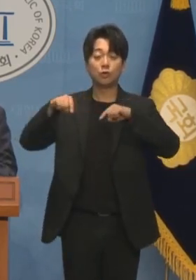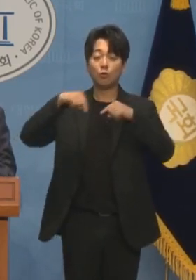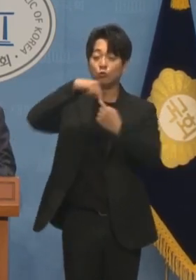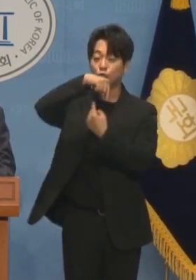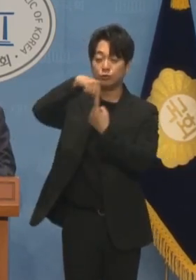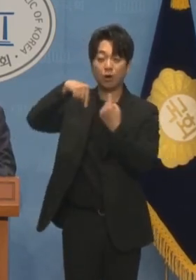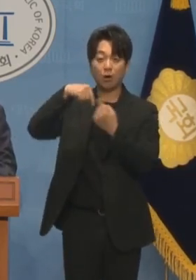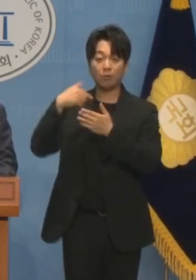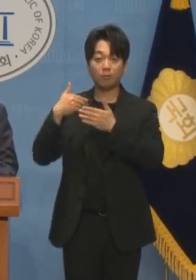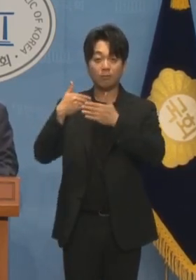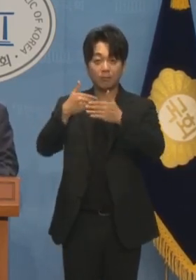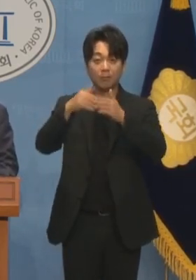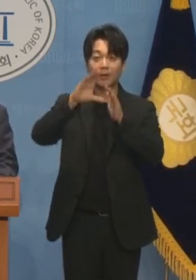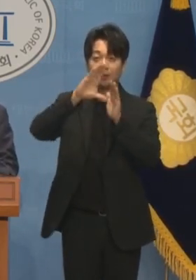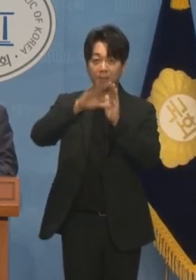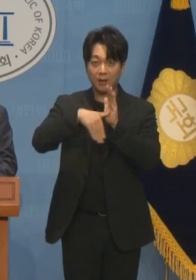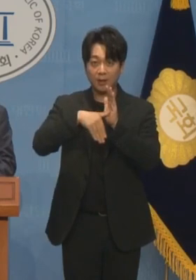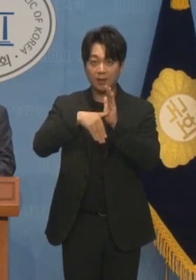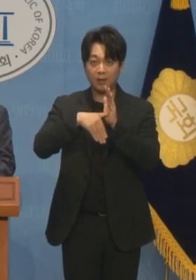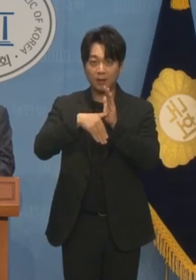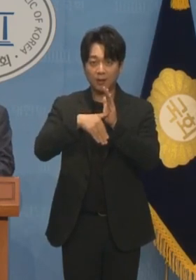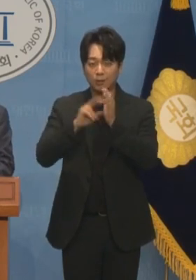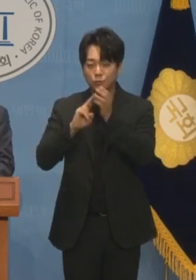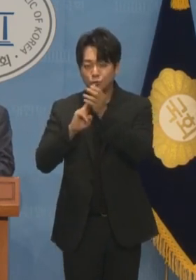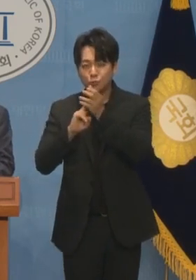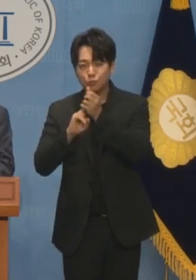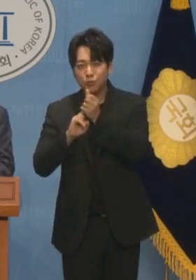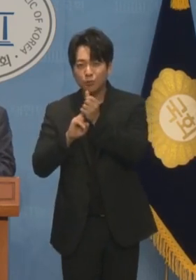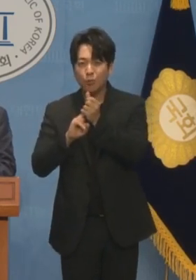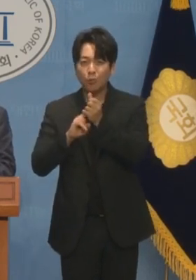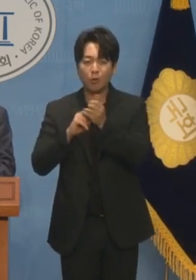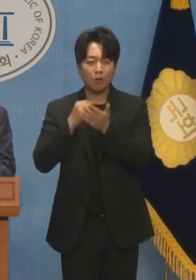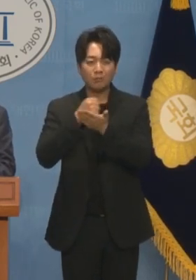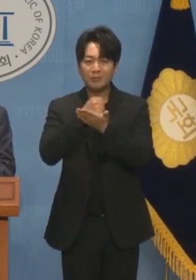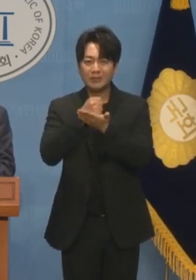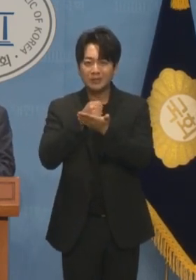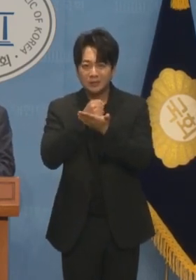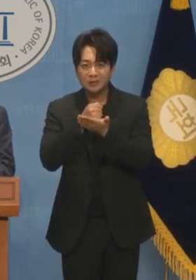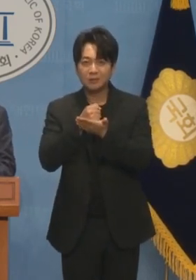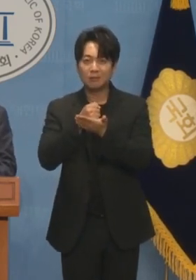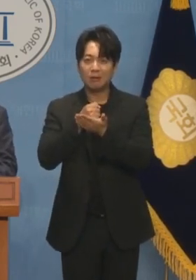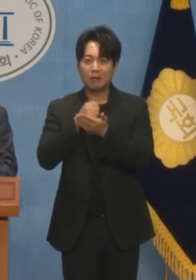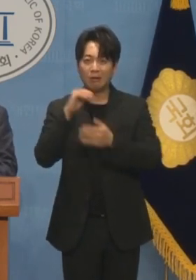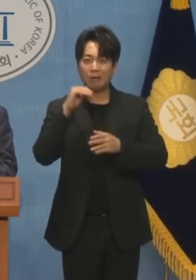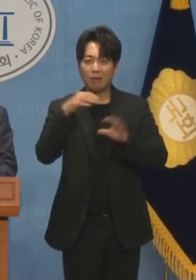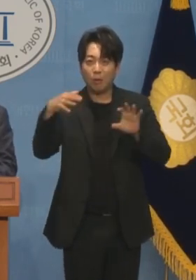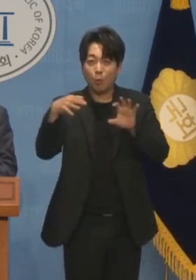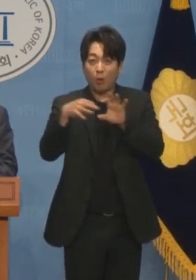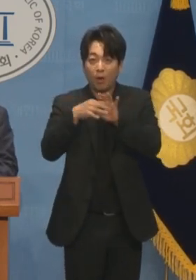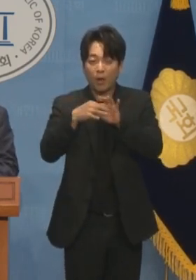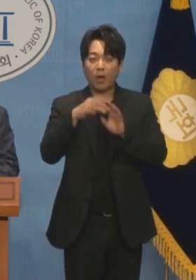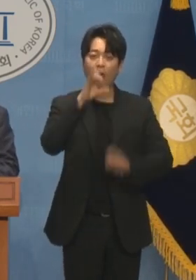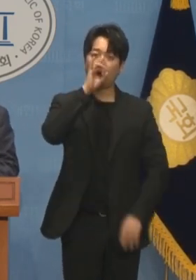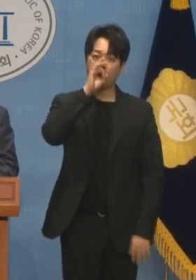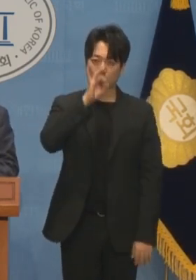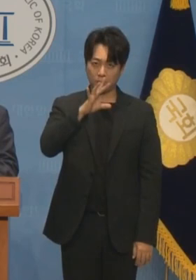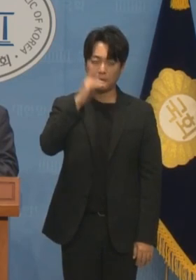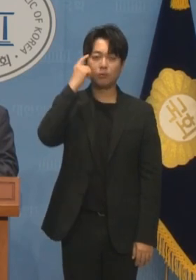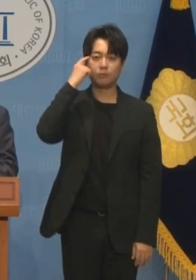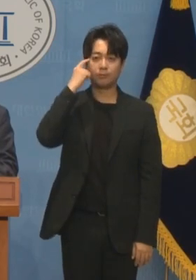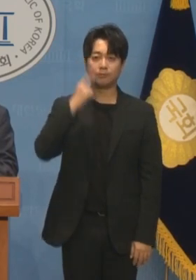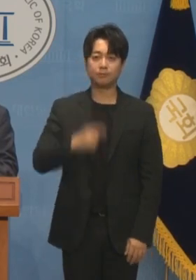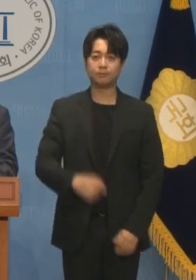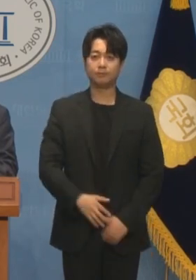걸쳐 단 한치의 미신과 무속이 개입할 여지가 있어서는 안